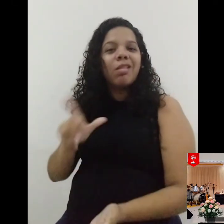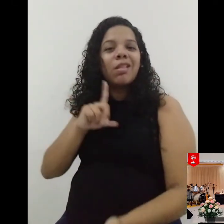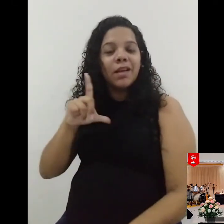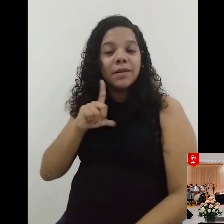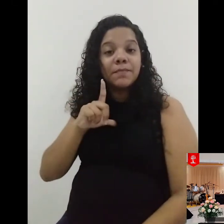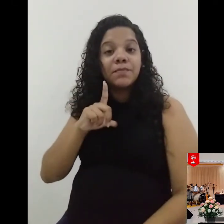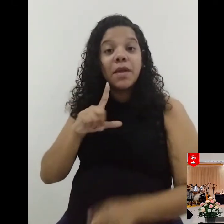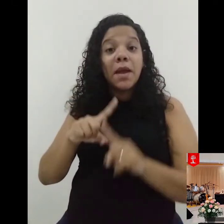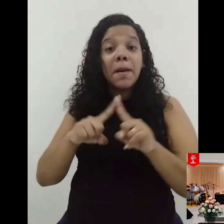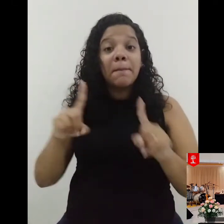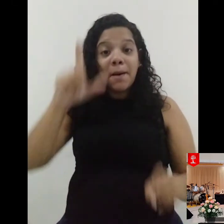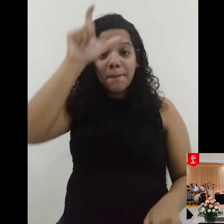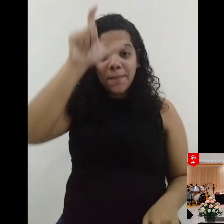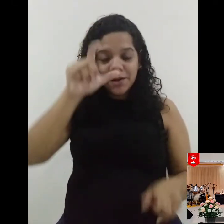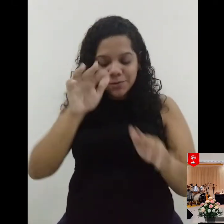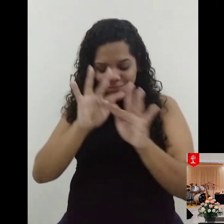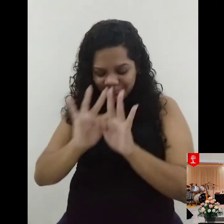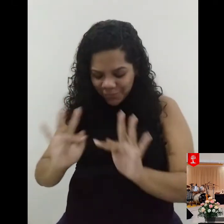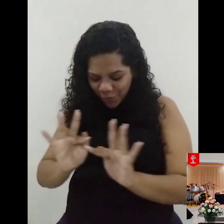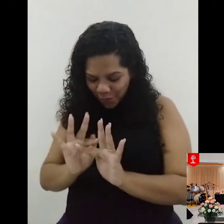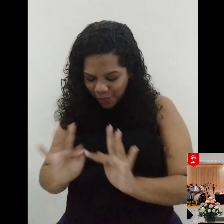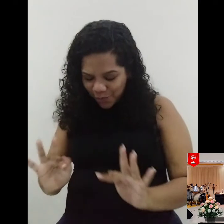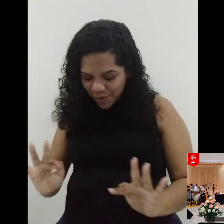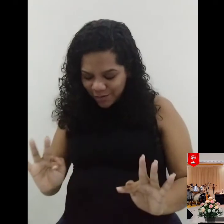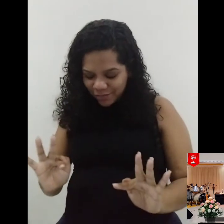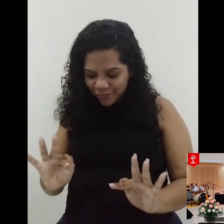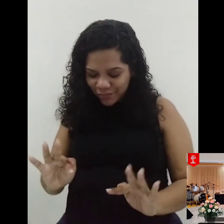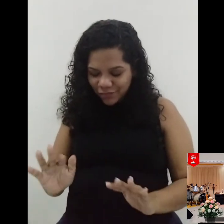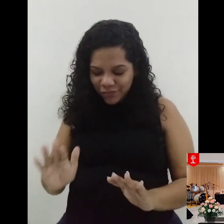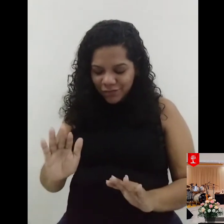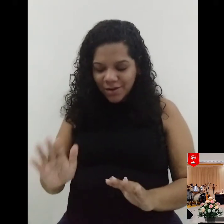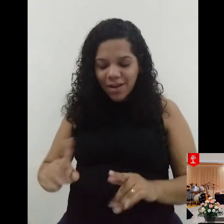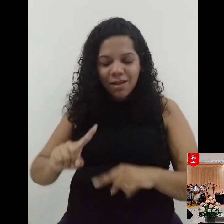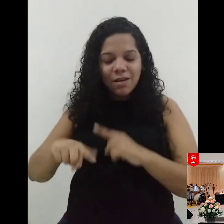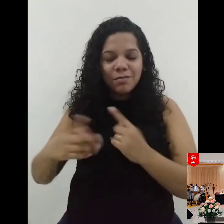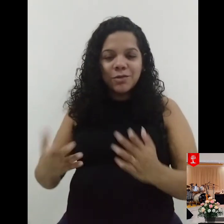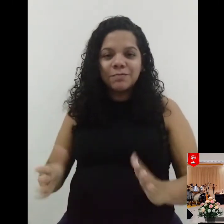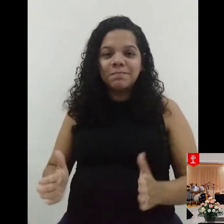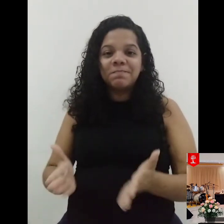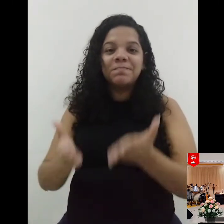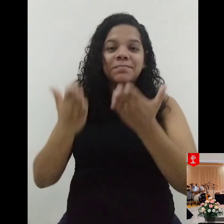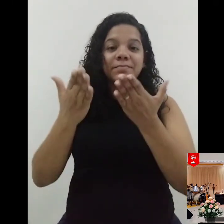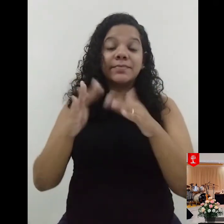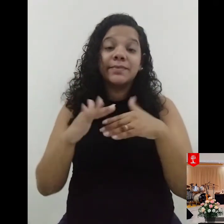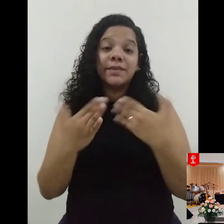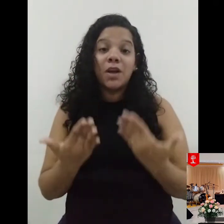aquele abatido, contrito, carente da graça,